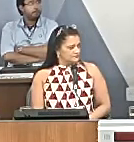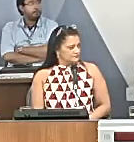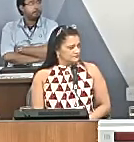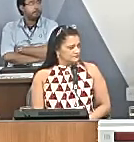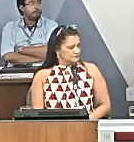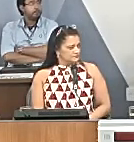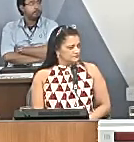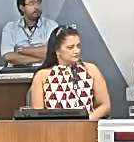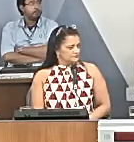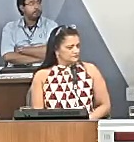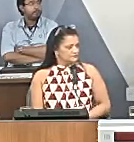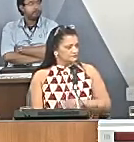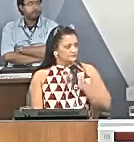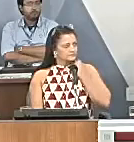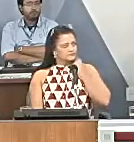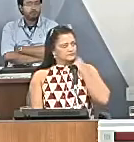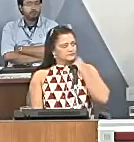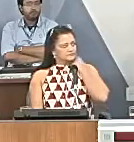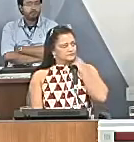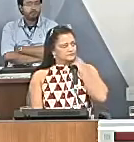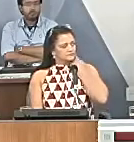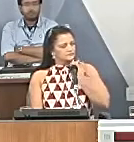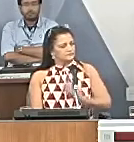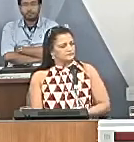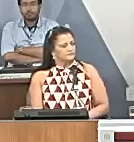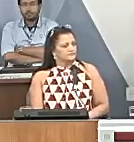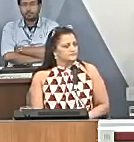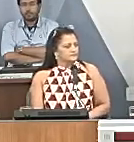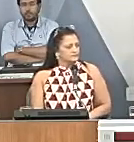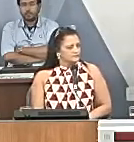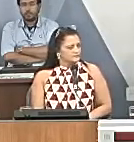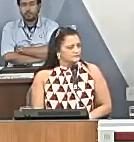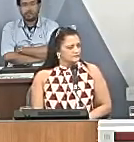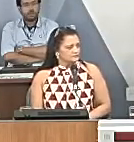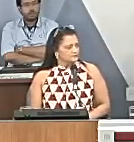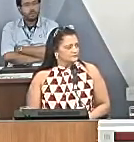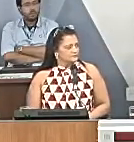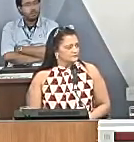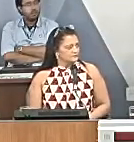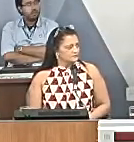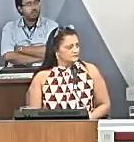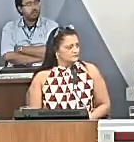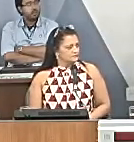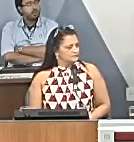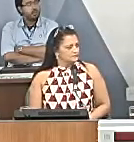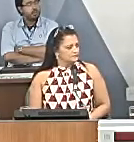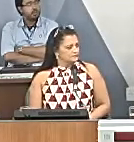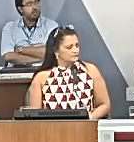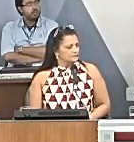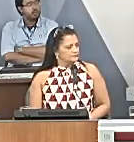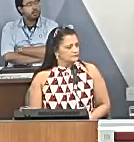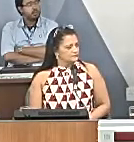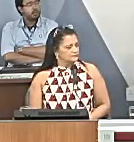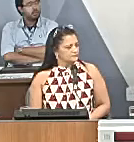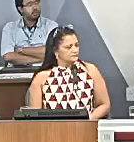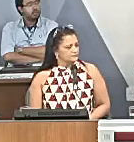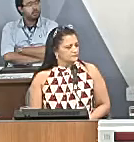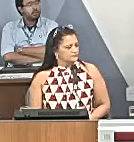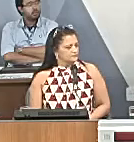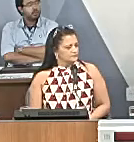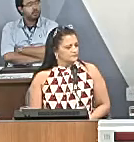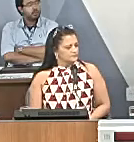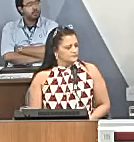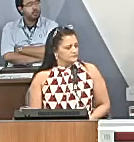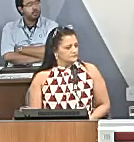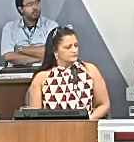comunicar com autismo não vou olhar nunca ele não consegue encarar a pessoa que ele é muita informação mesmo tempo pra